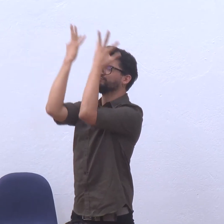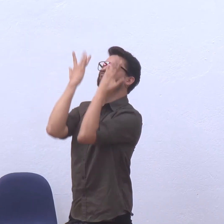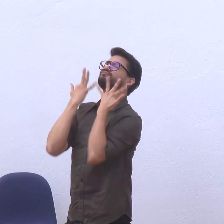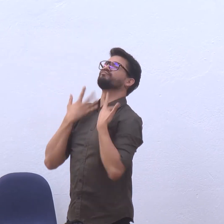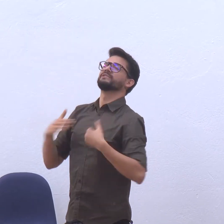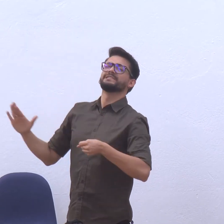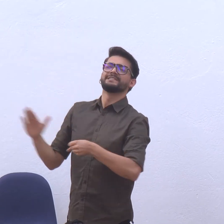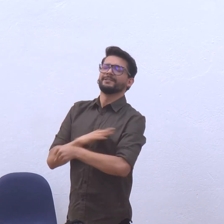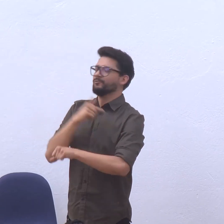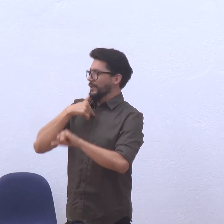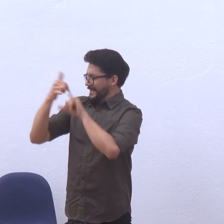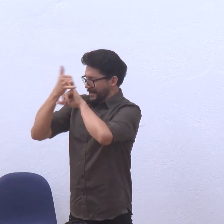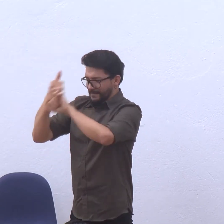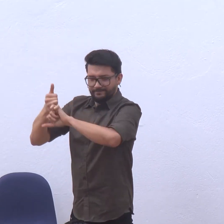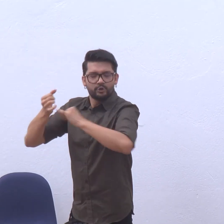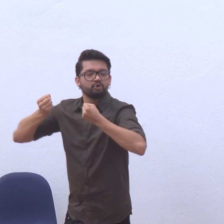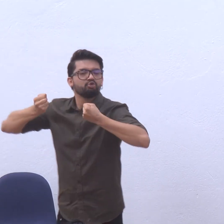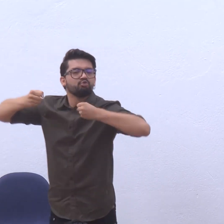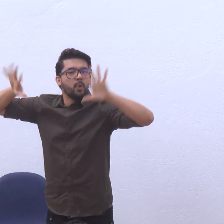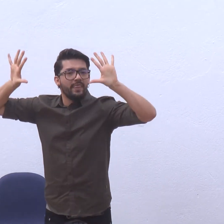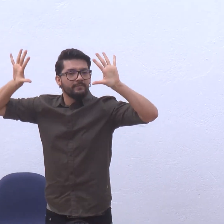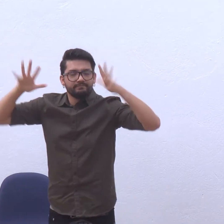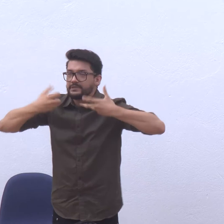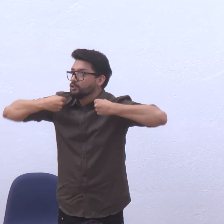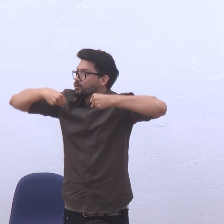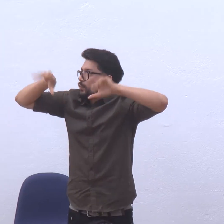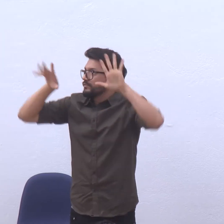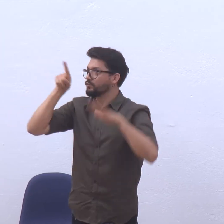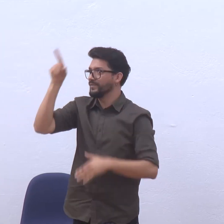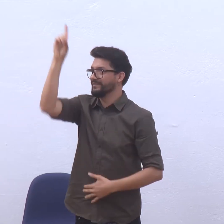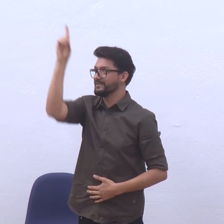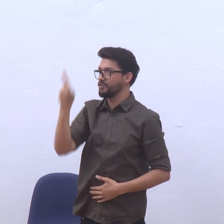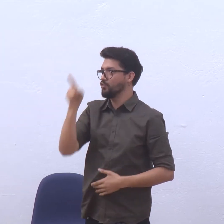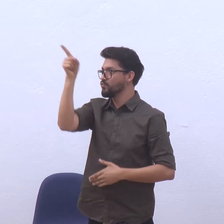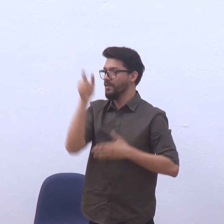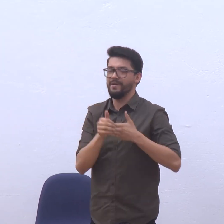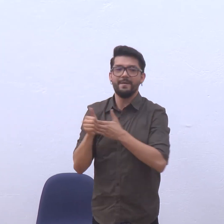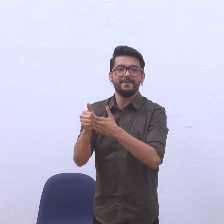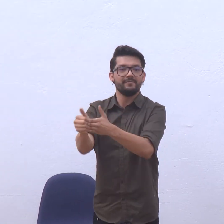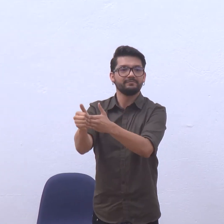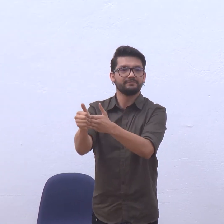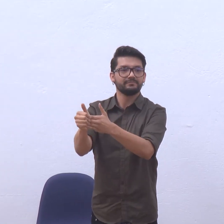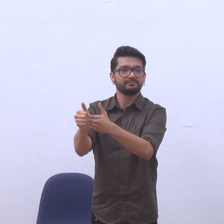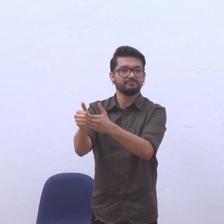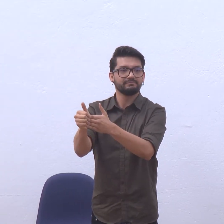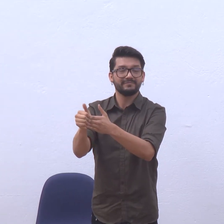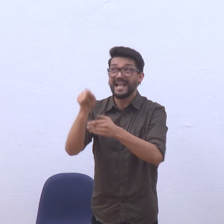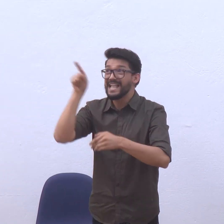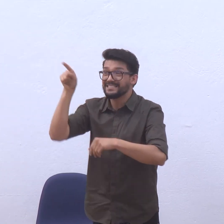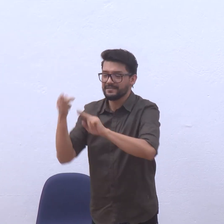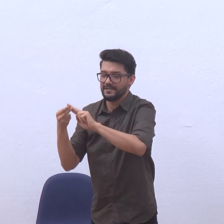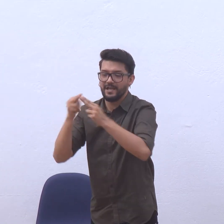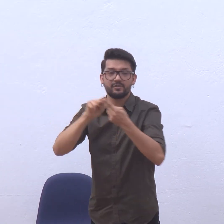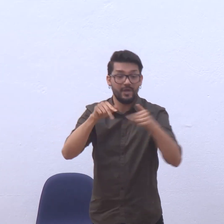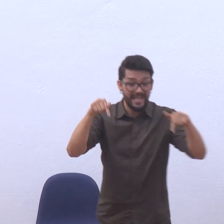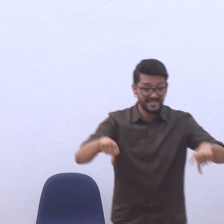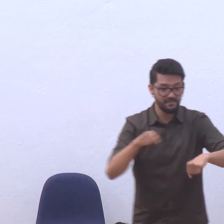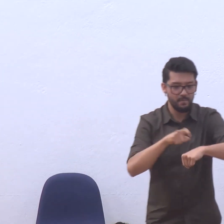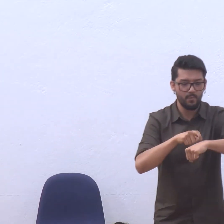dependencia plena de Dios. Mi dependencia, me suelto en ti, me dejo guiar por ti.